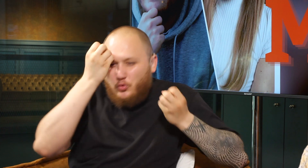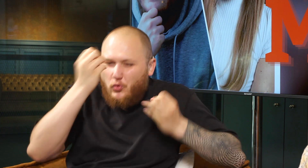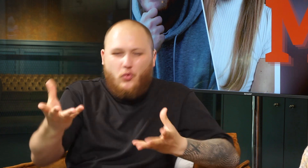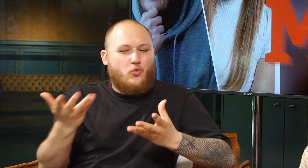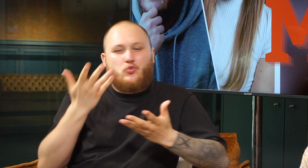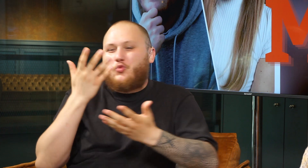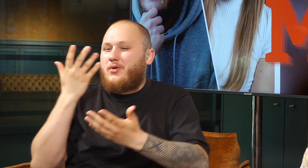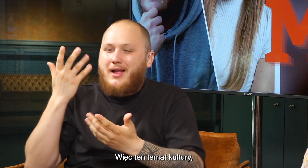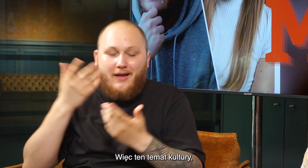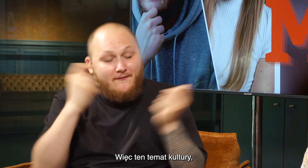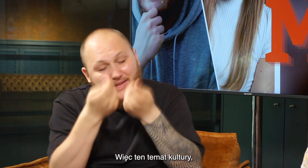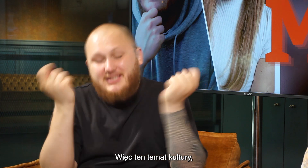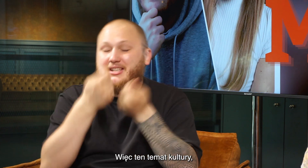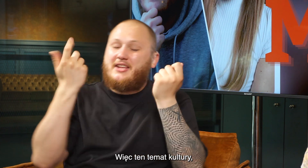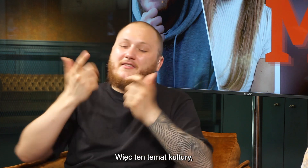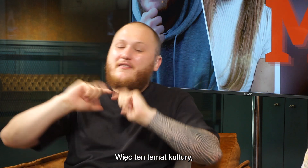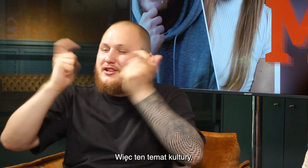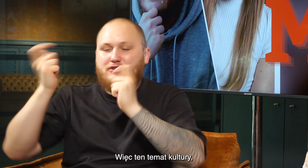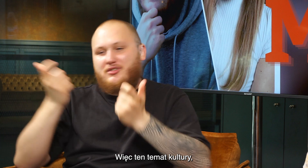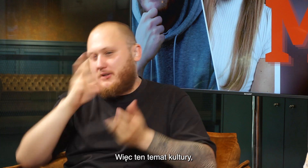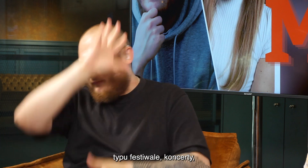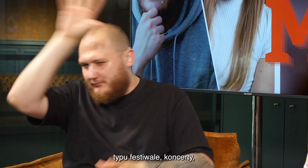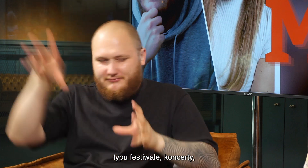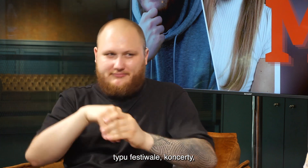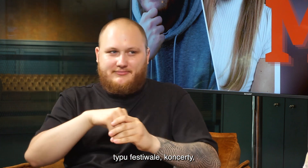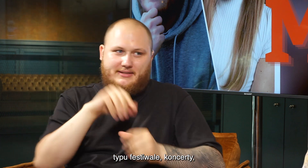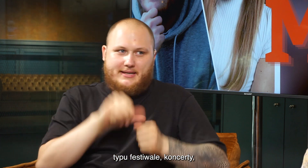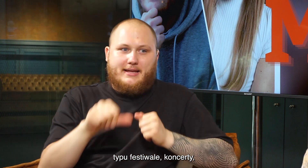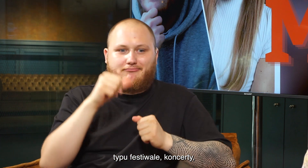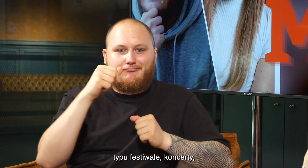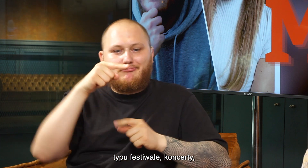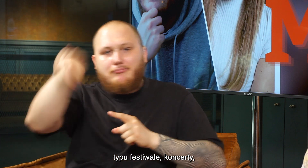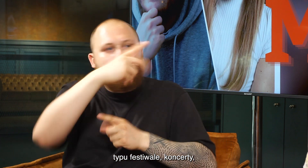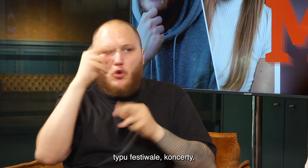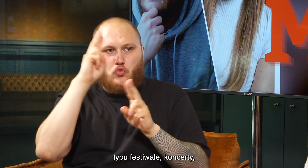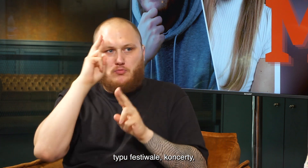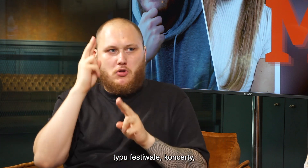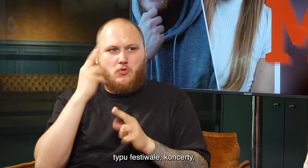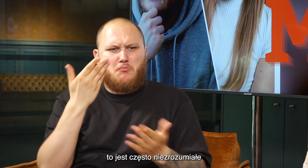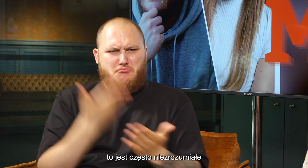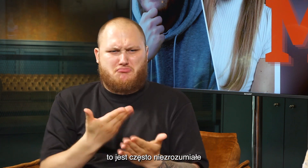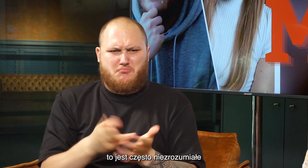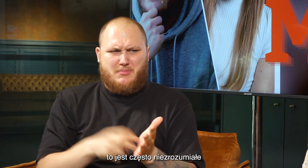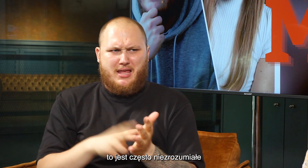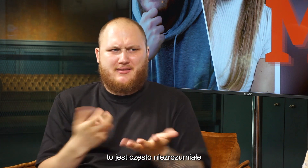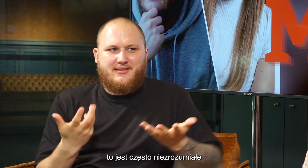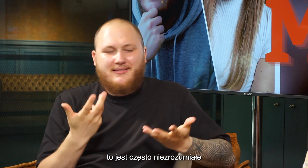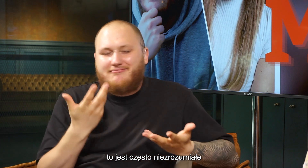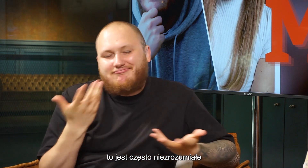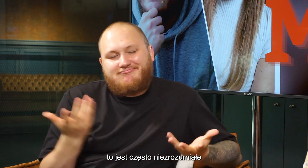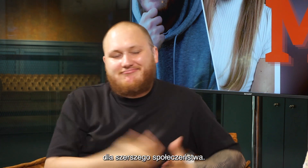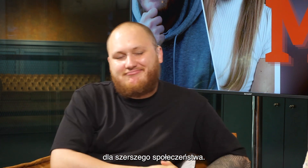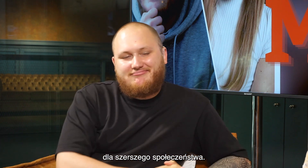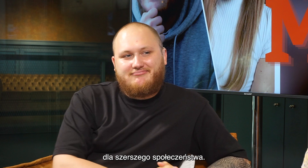z napisami. Więc ten temat kulturalny typu festiwale, koncerty, to jest często niezrozumiałe